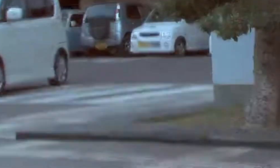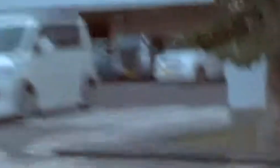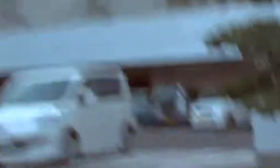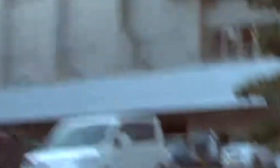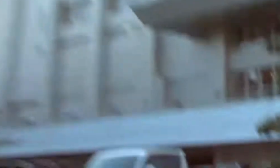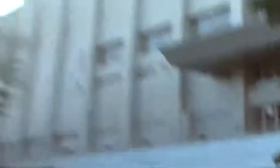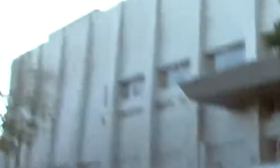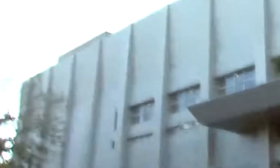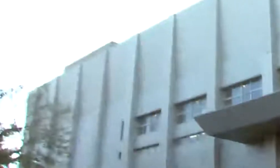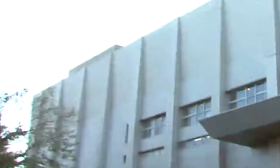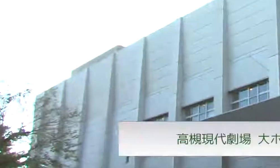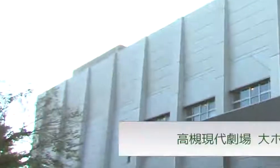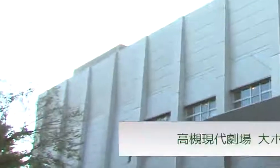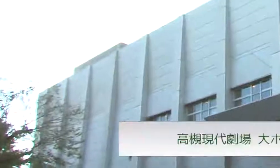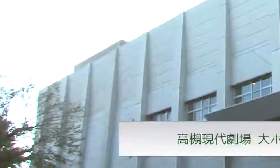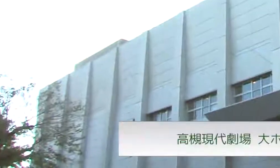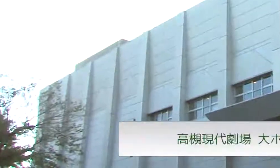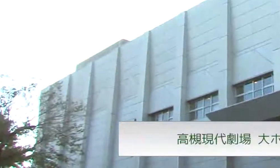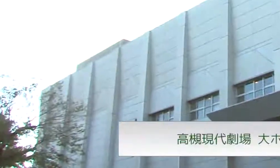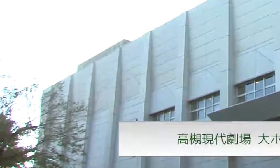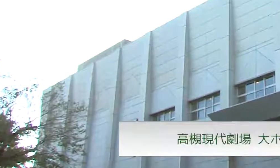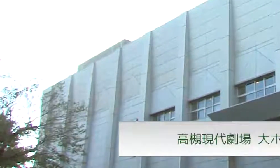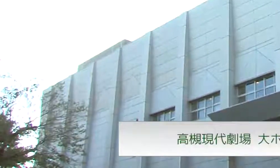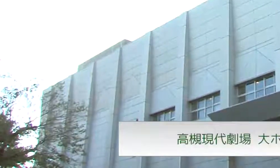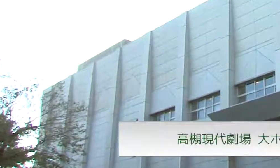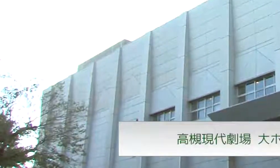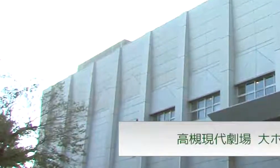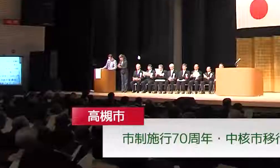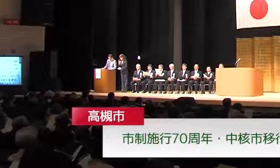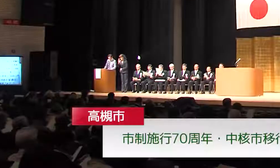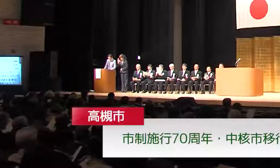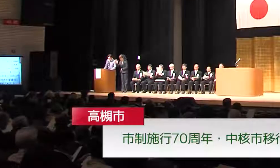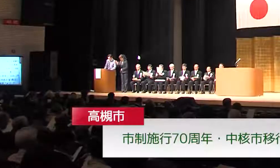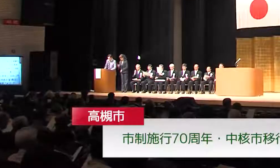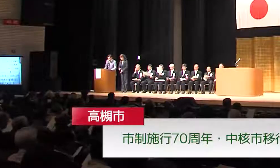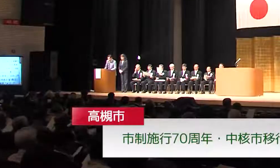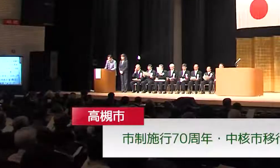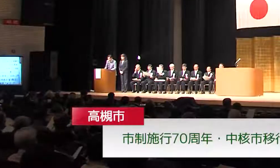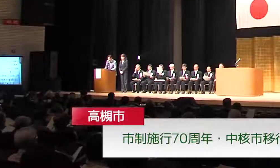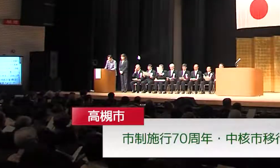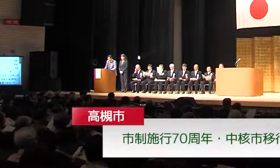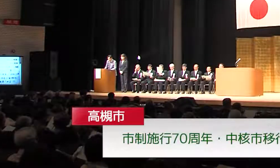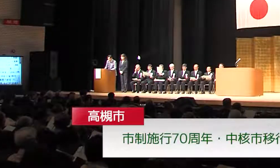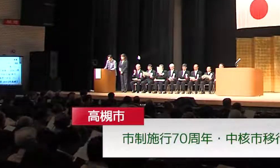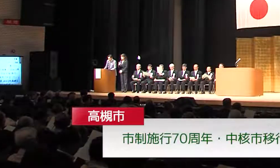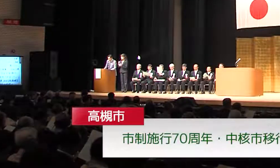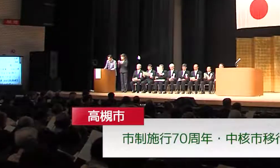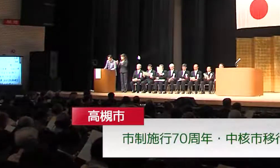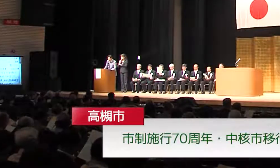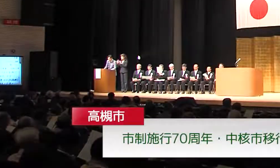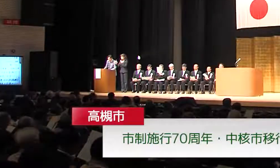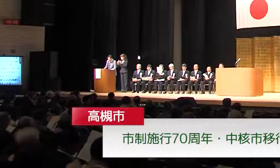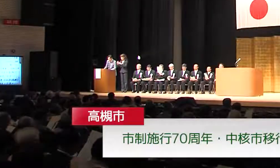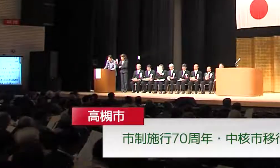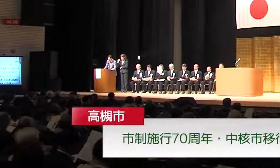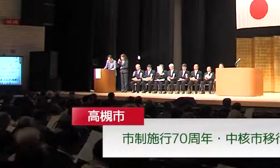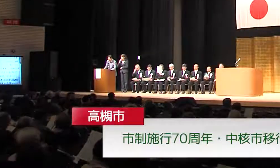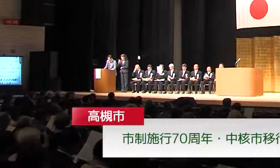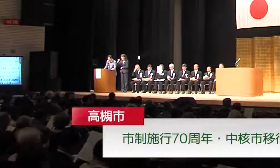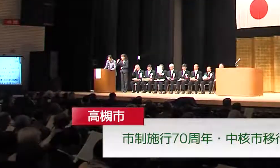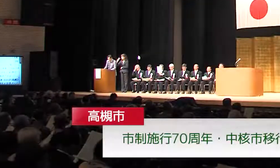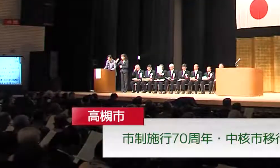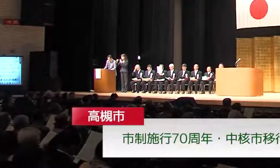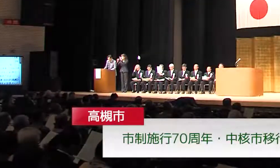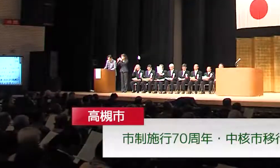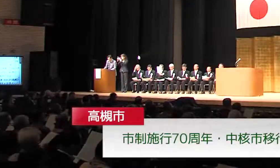10月13日、大阪府高槻市は、高槻現代劇場にて、市政70周年、中核市移行10